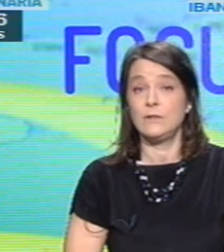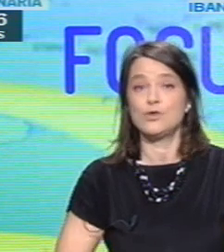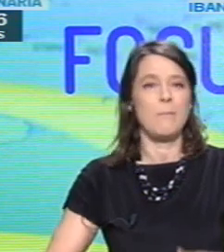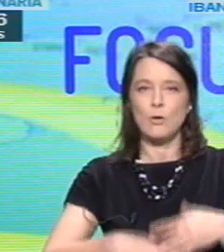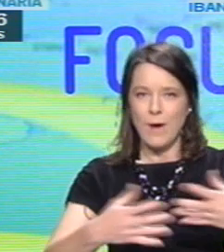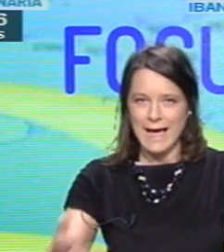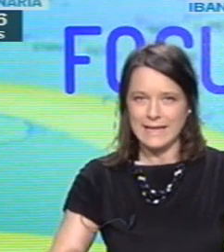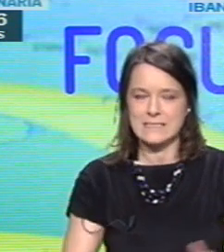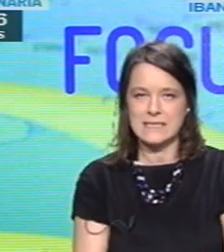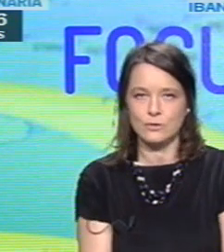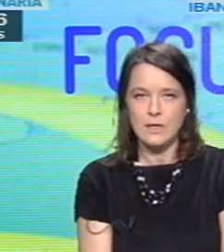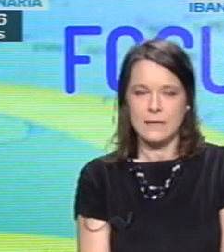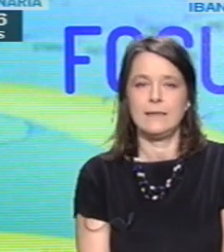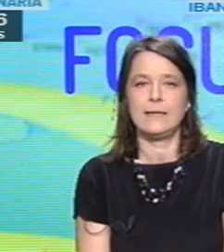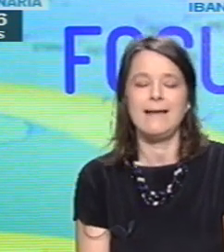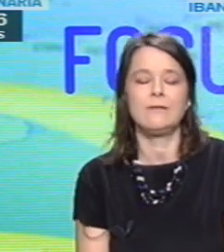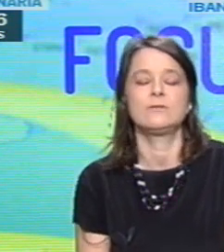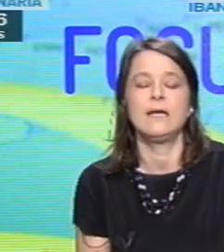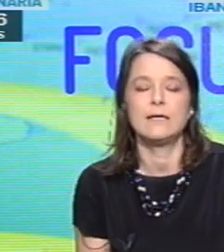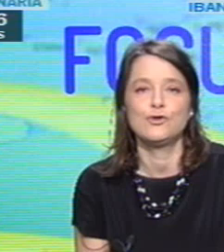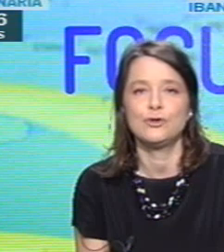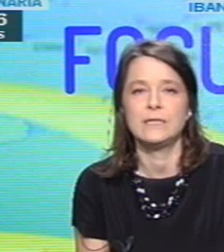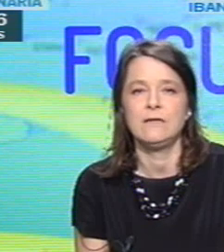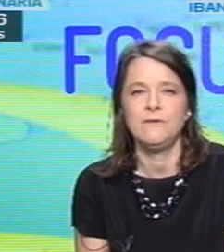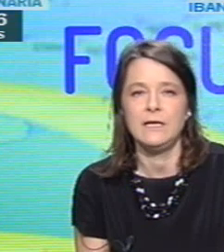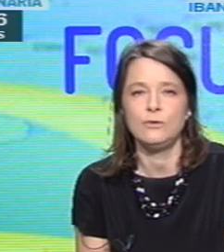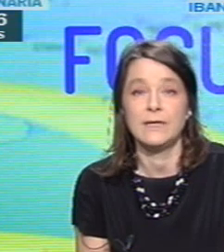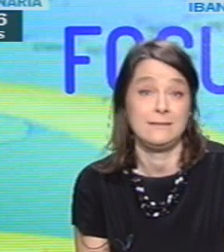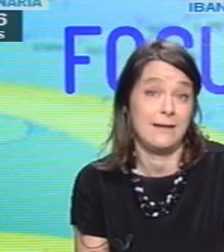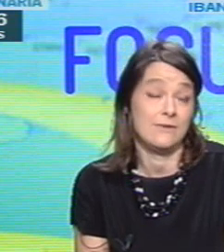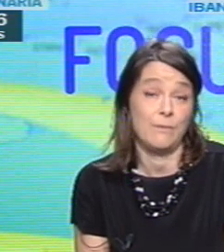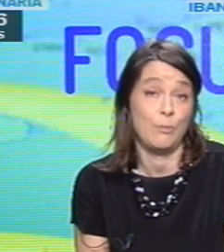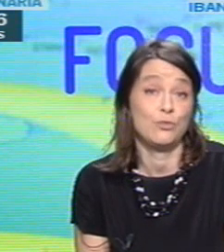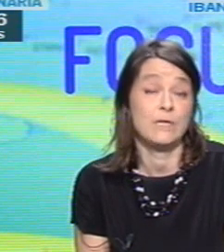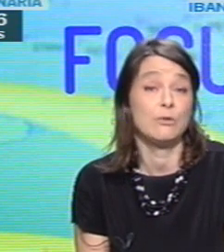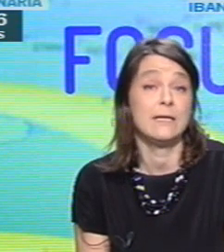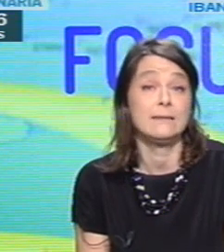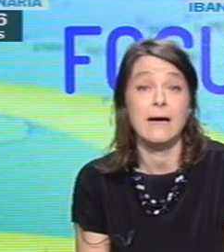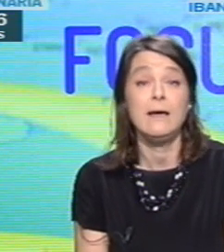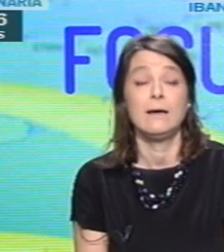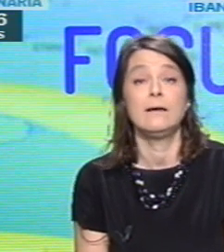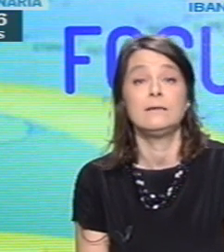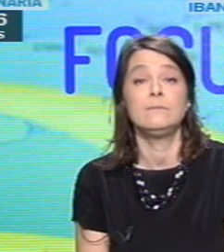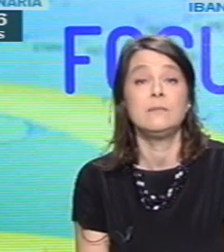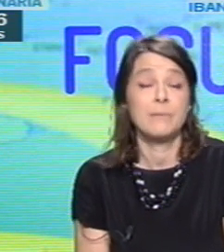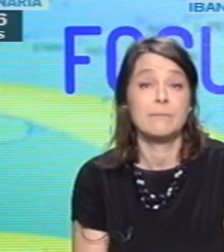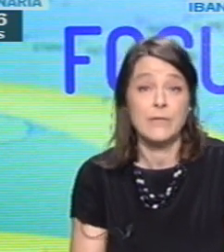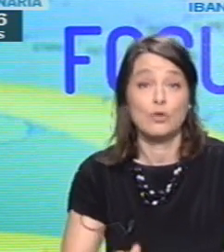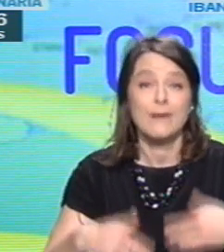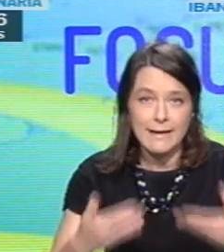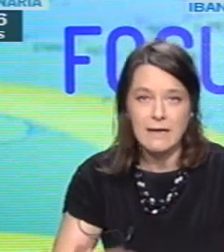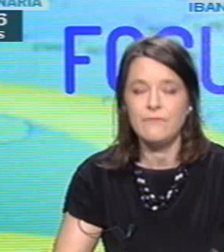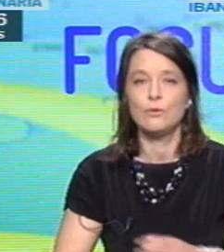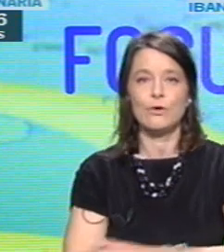vista di questo manuale che è stato redatto dalla regione del Veneto, che interessa proprio tutte le modalità